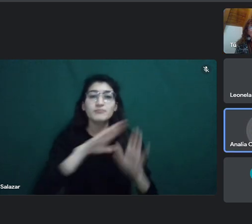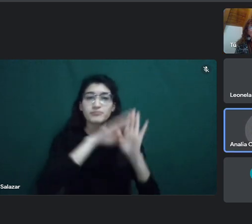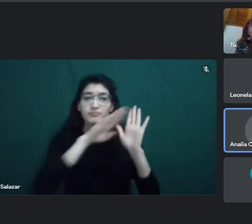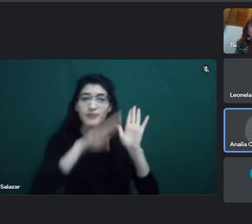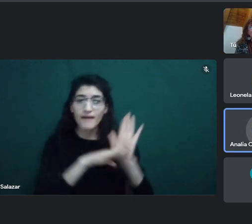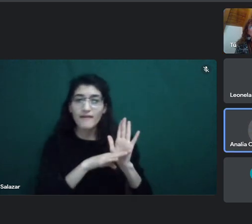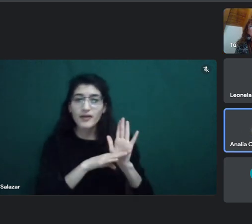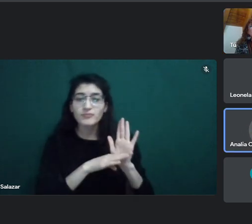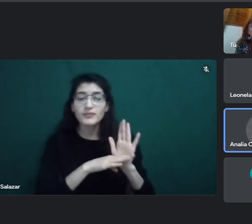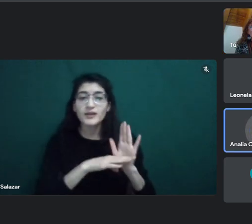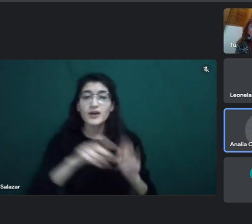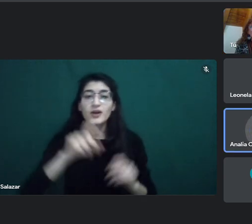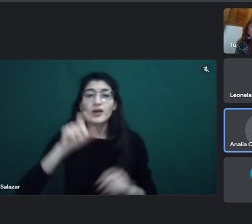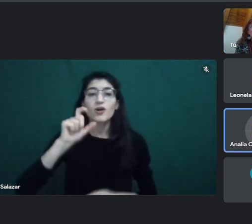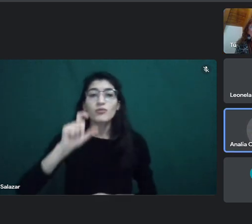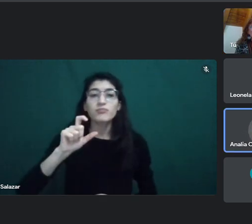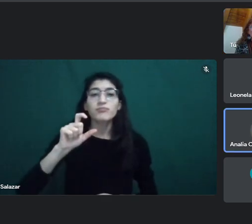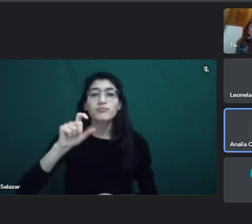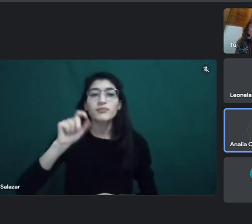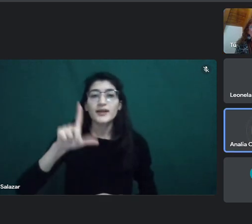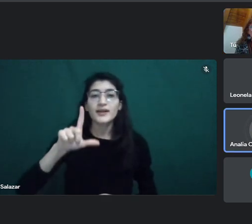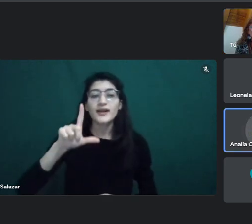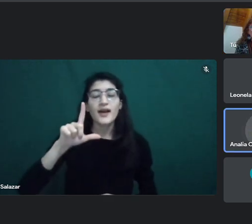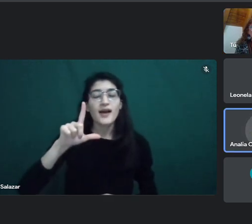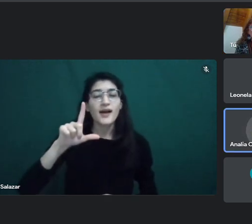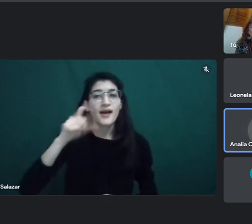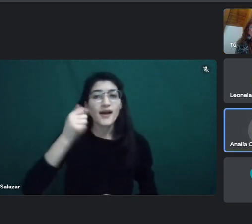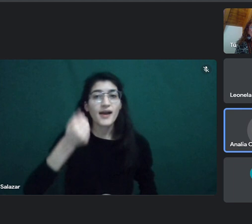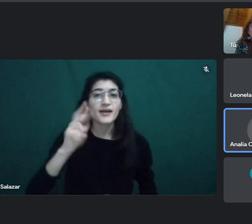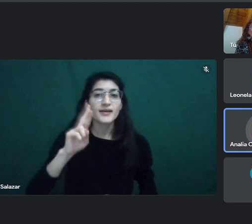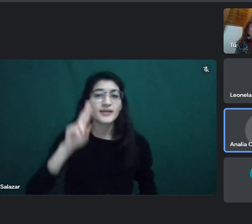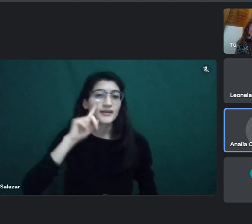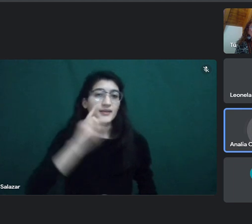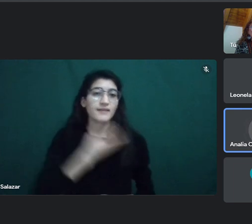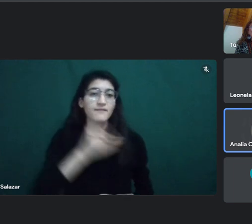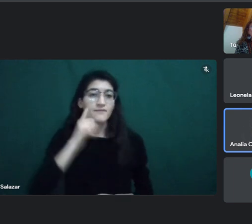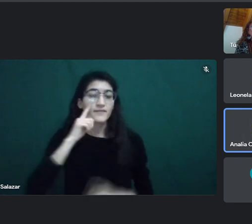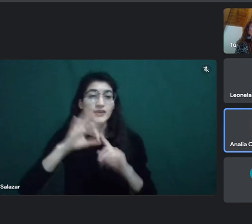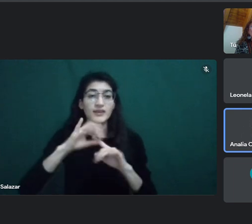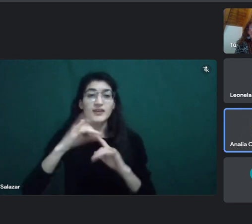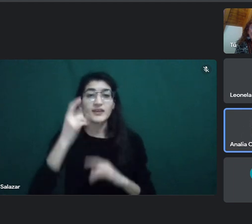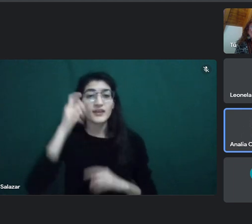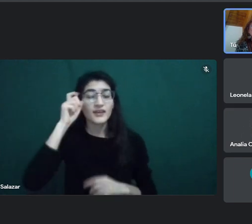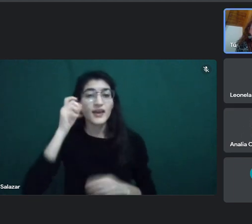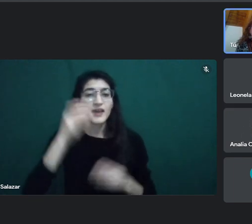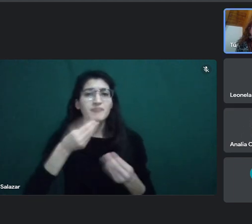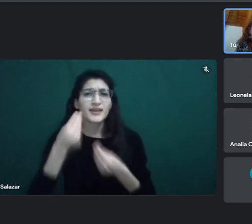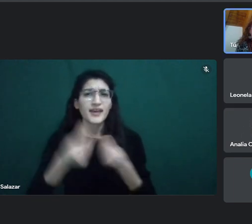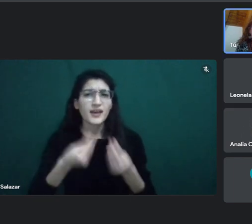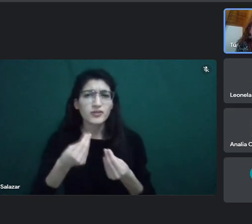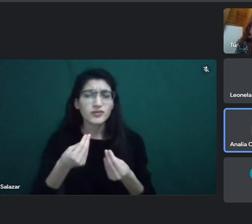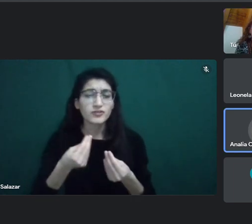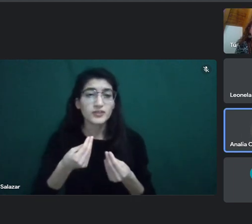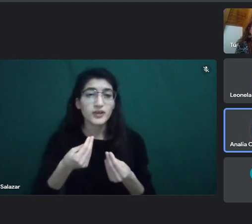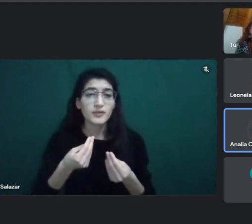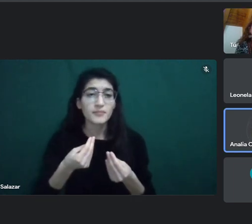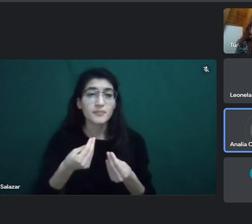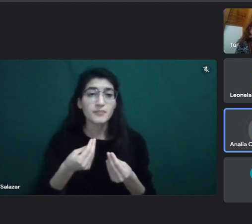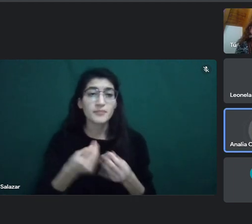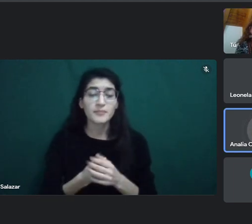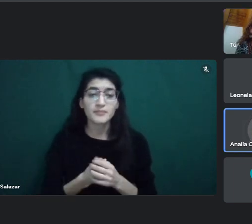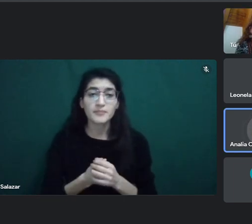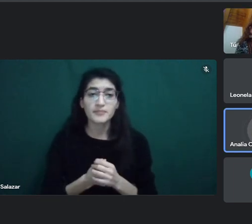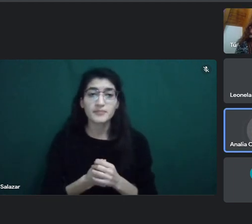clave para la planificación periódica. Para cada materia, o, ¿sí? No, para